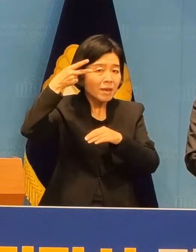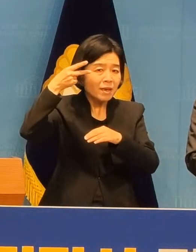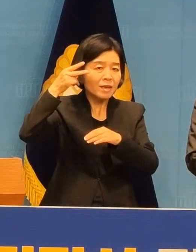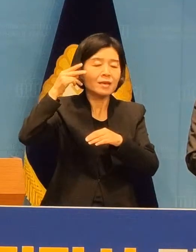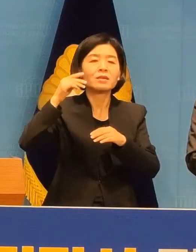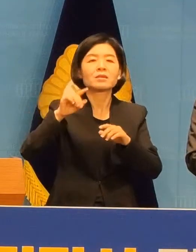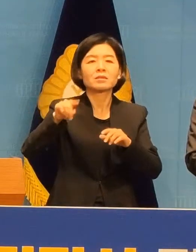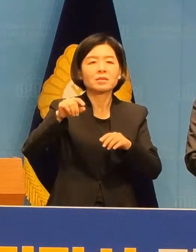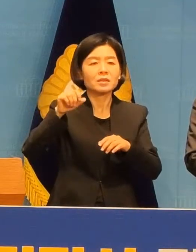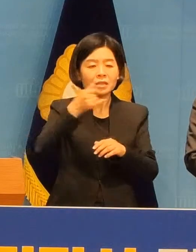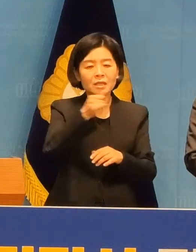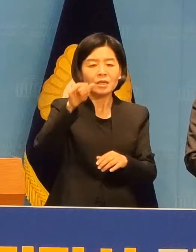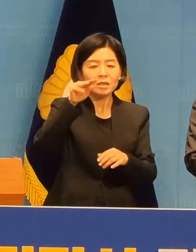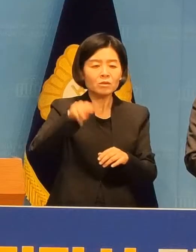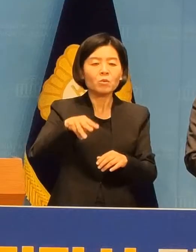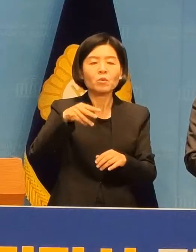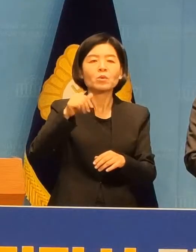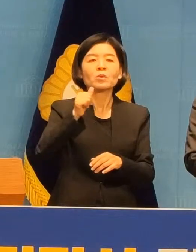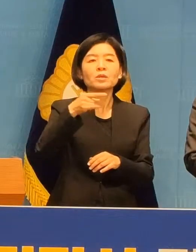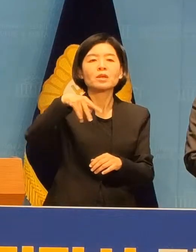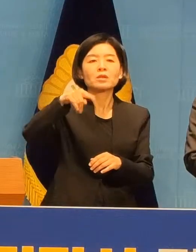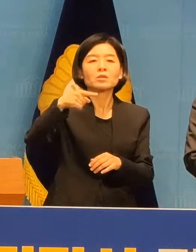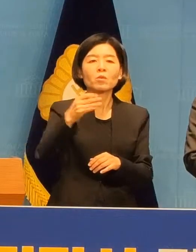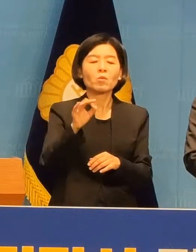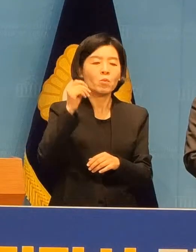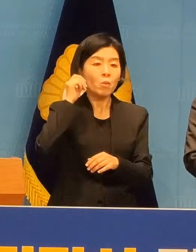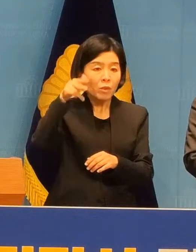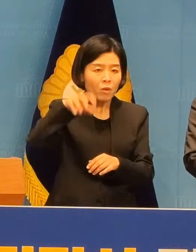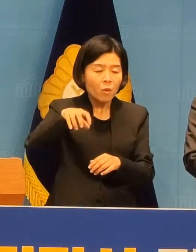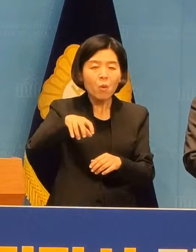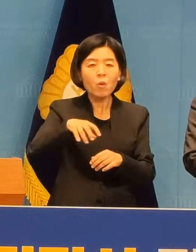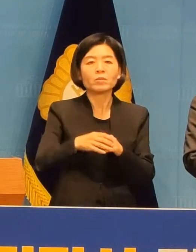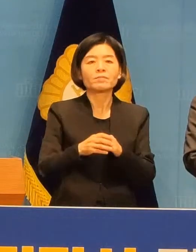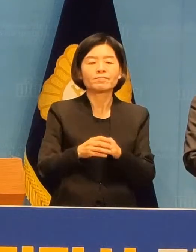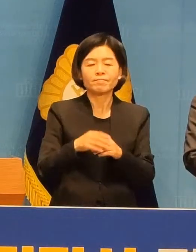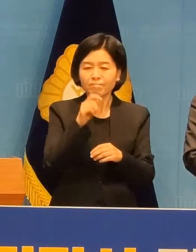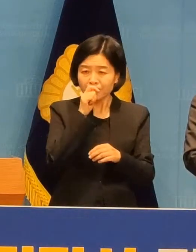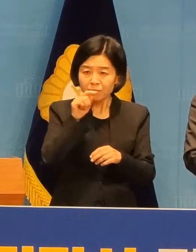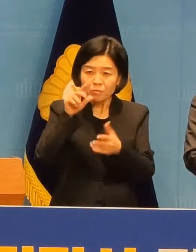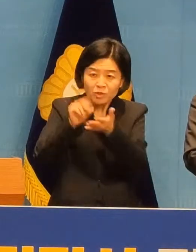앞에서 을지로위원회는 침묵하지 않았습니다.